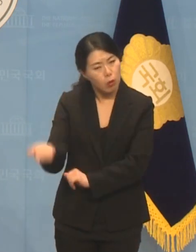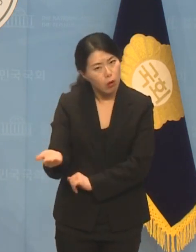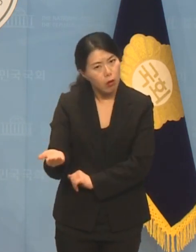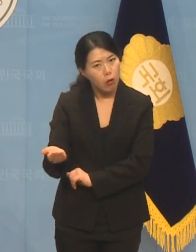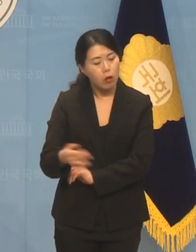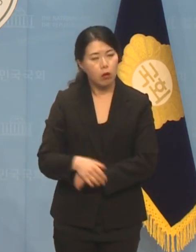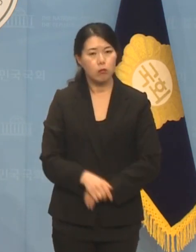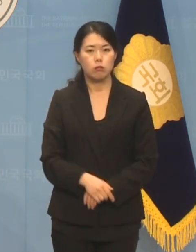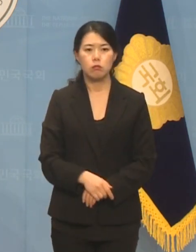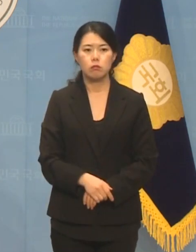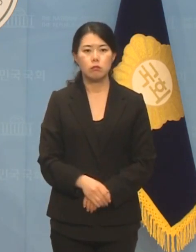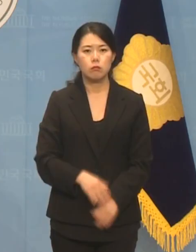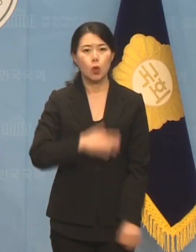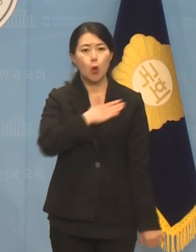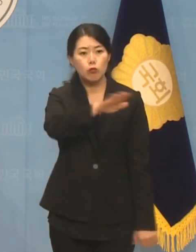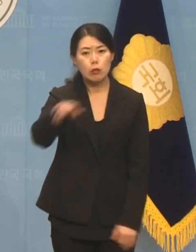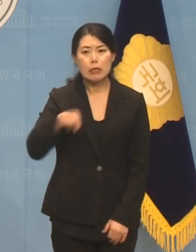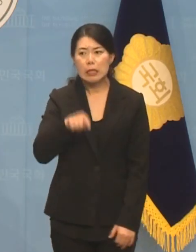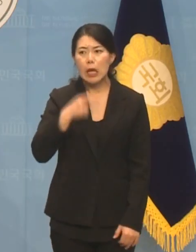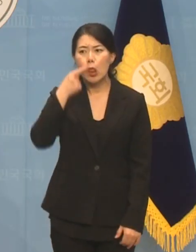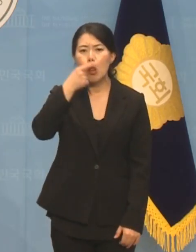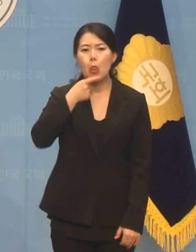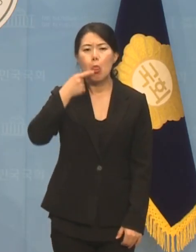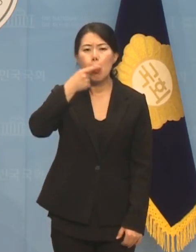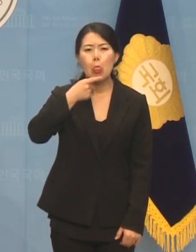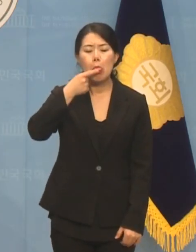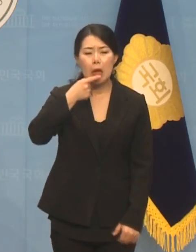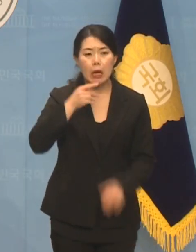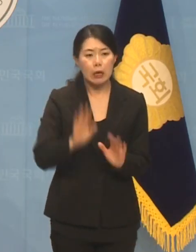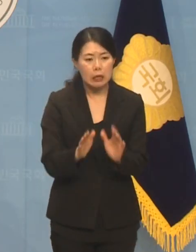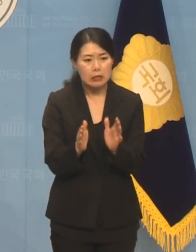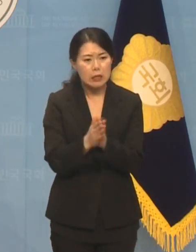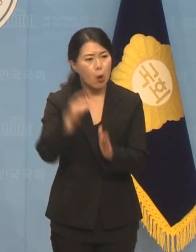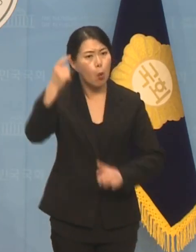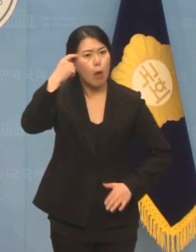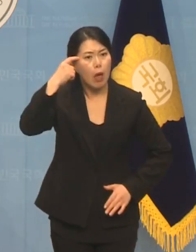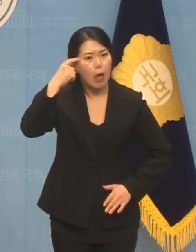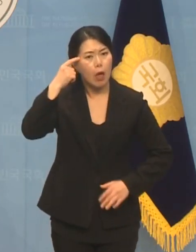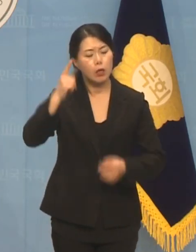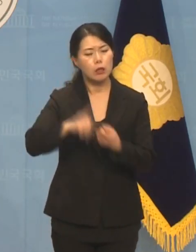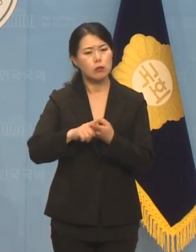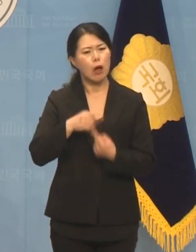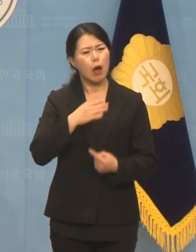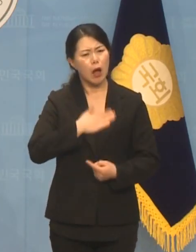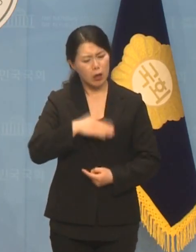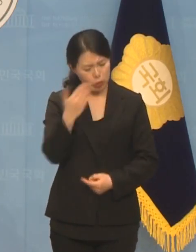될까요? 우리는 이 논의가 왜 시작되었는지를 분명하게 짚어야 합니다.